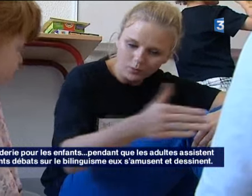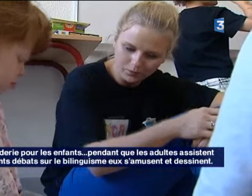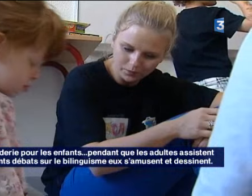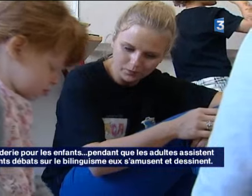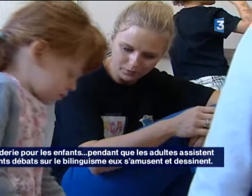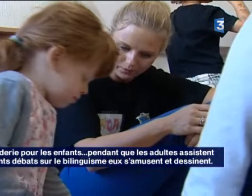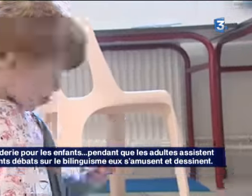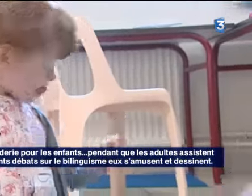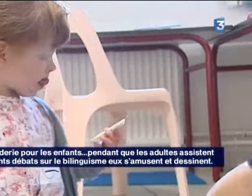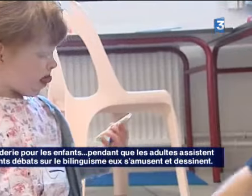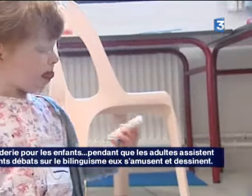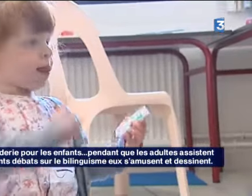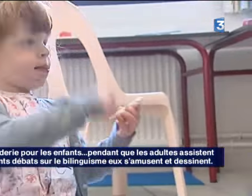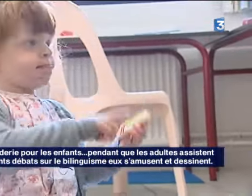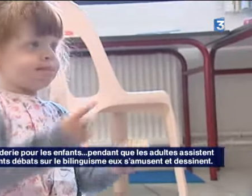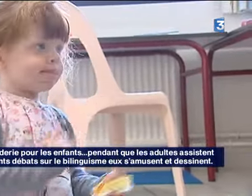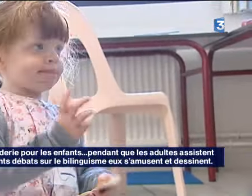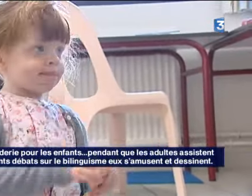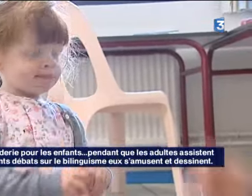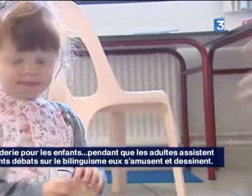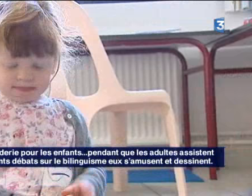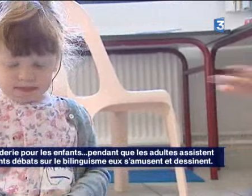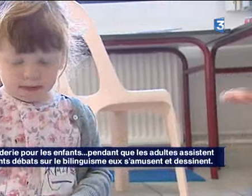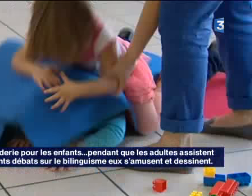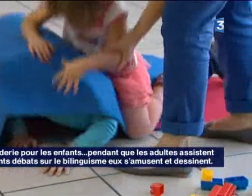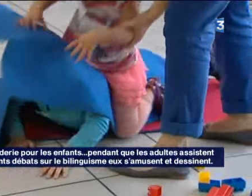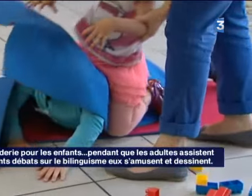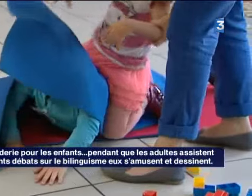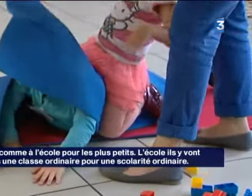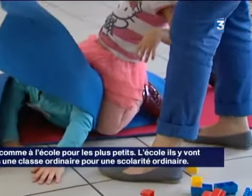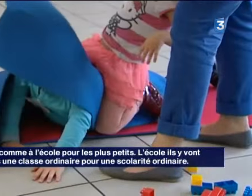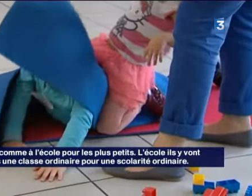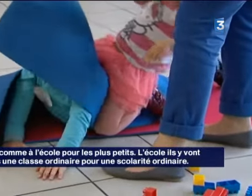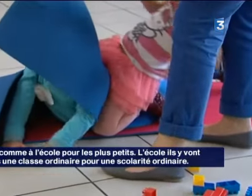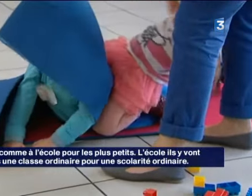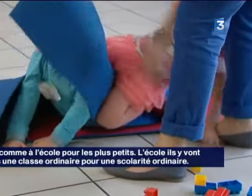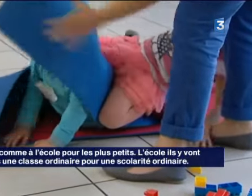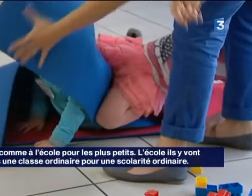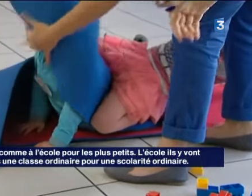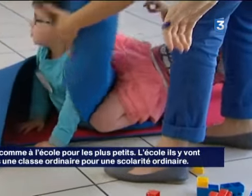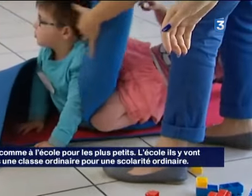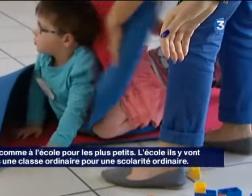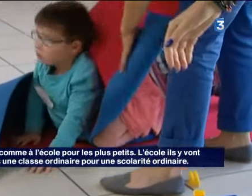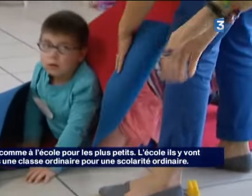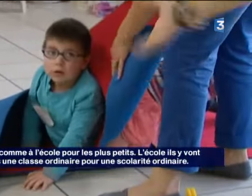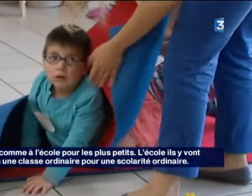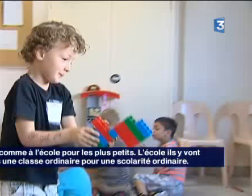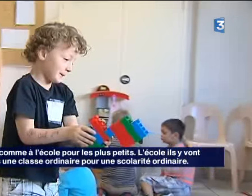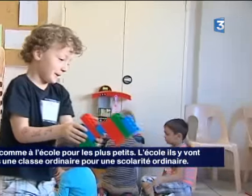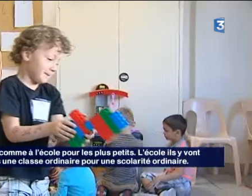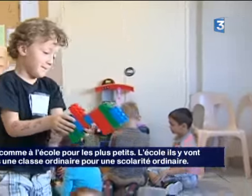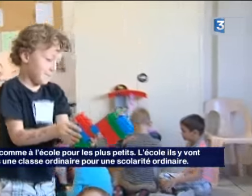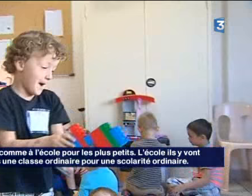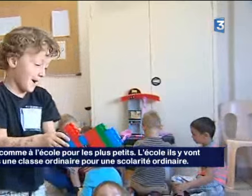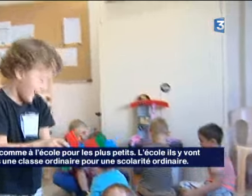C'est la garderie pour les enfants. Pendant que les parents assistent aux différents débats sur le bilinguisme, eux s'amusent et dessinent, un peu comme l'école pour les plus